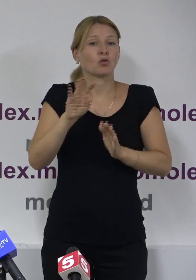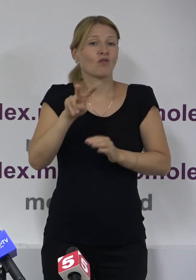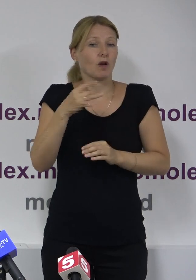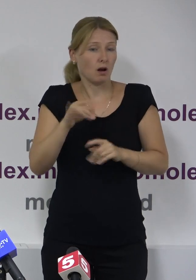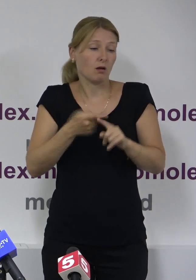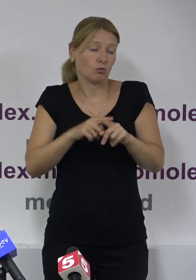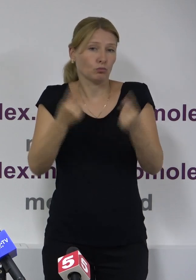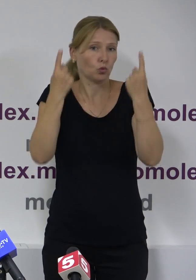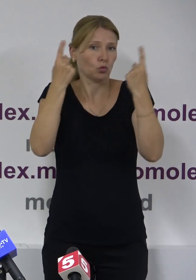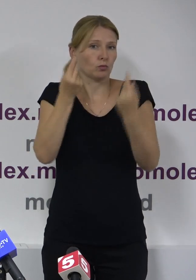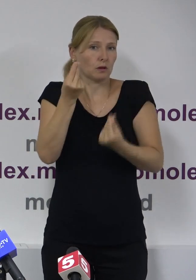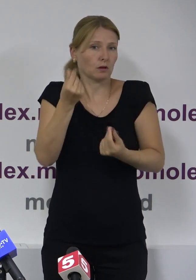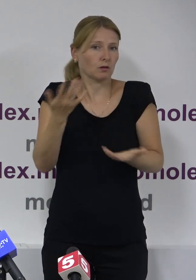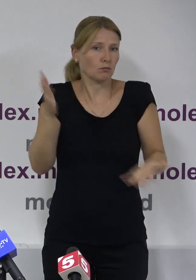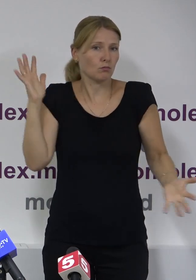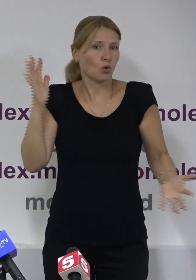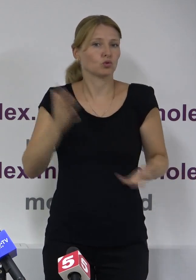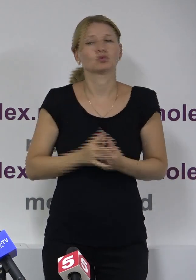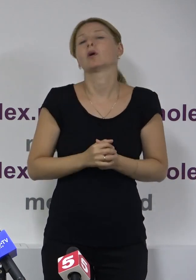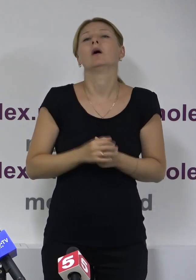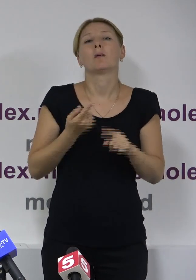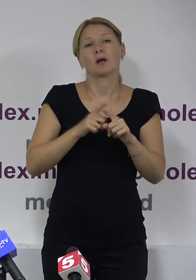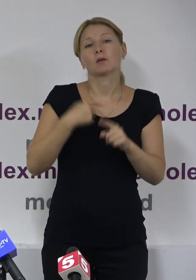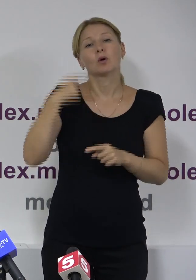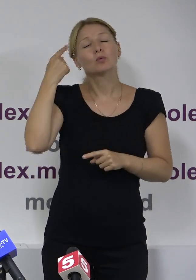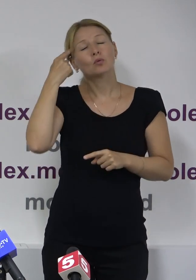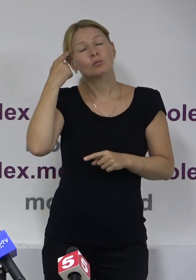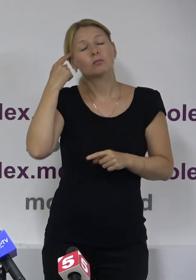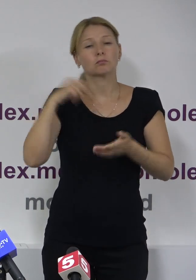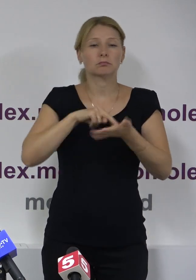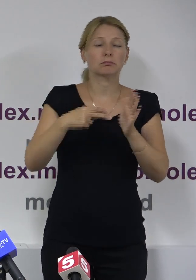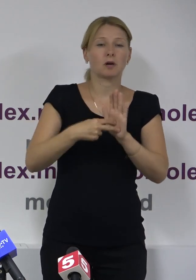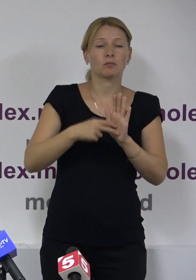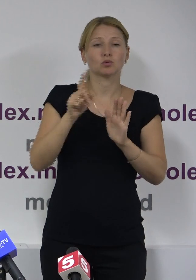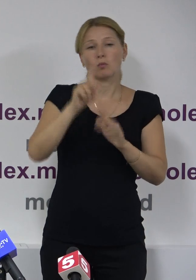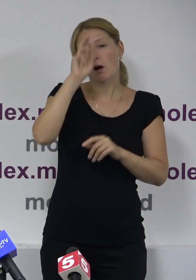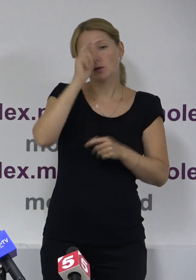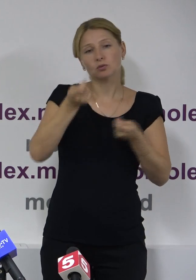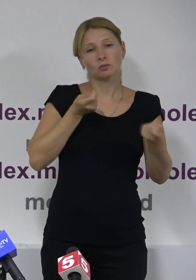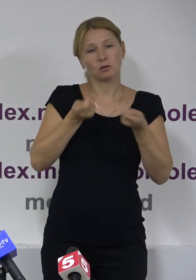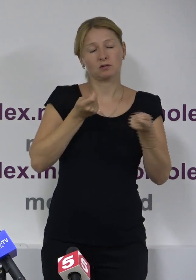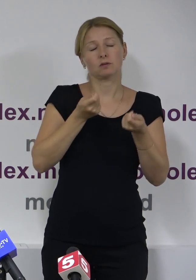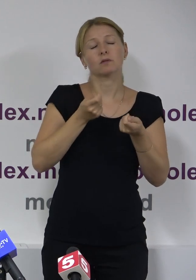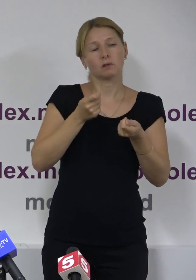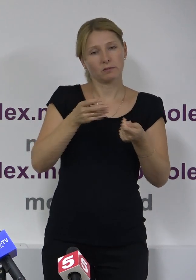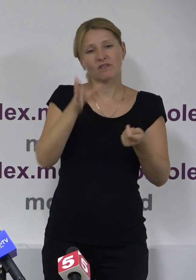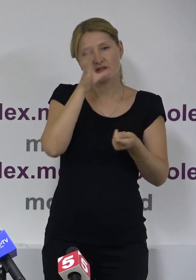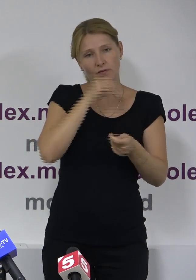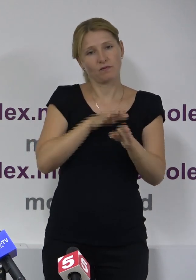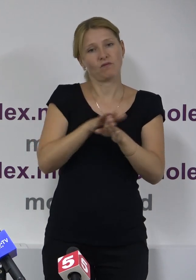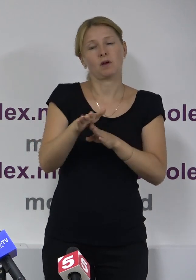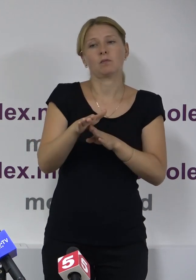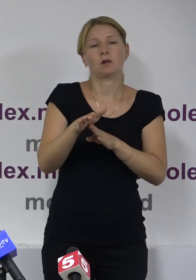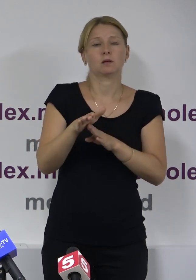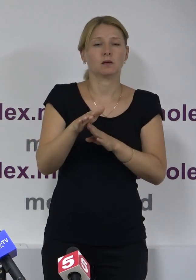sumă mare, îngrijorătoare. Sperăm ca autoritățile să dispună de toate resursele necesare pentru organizarea alegerilor. În